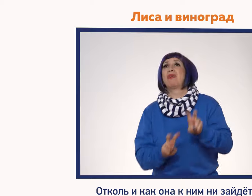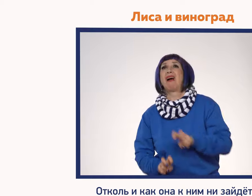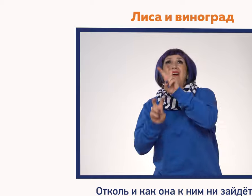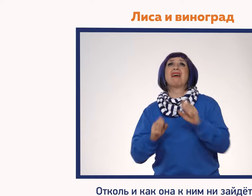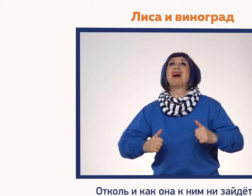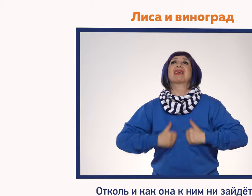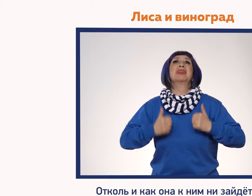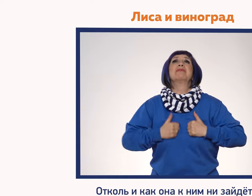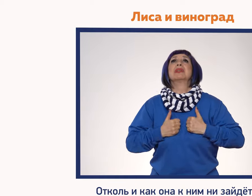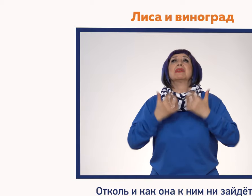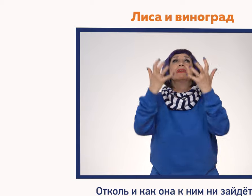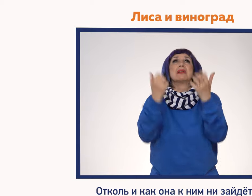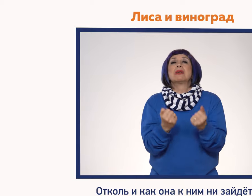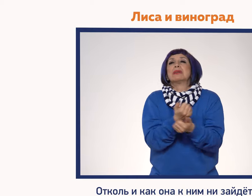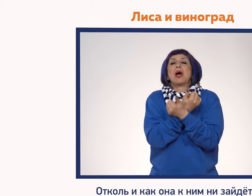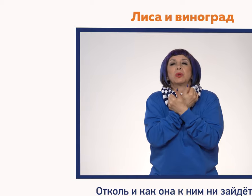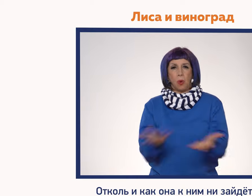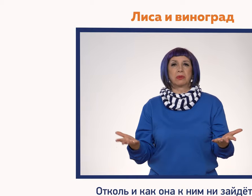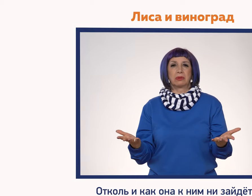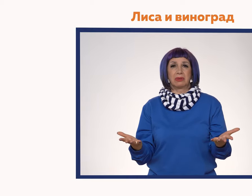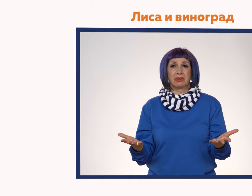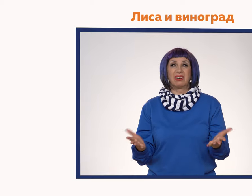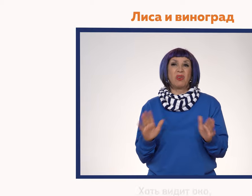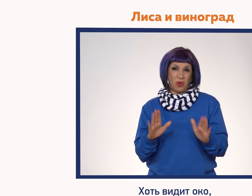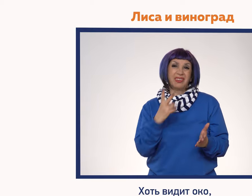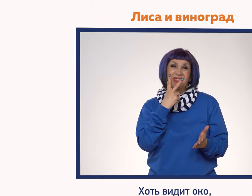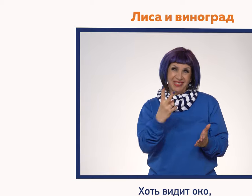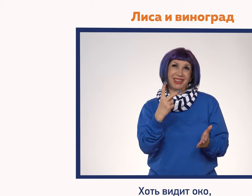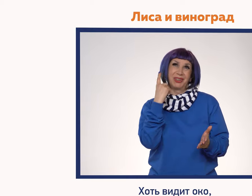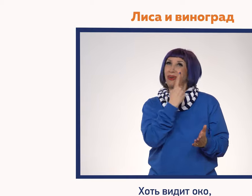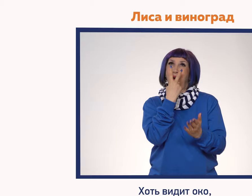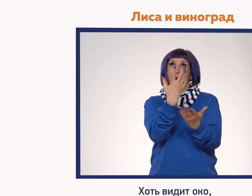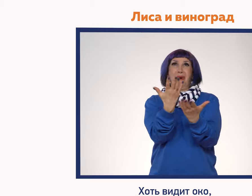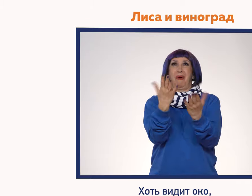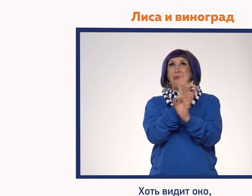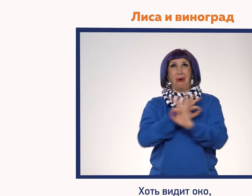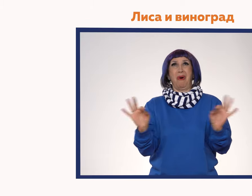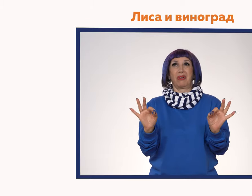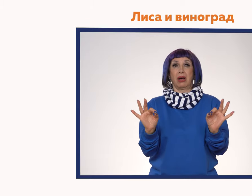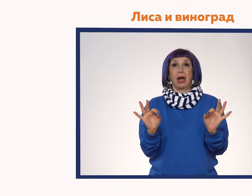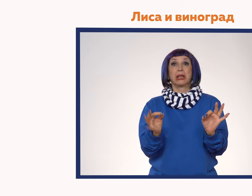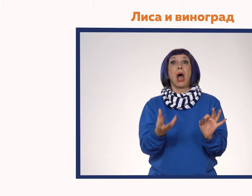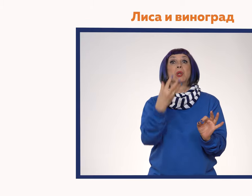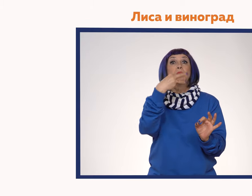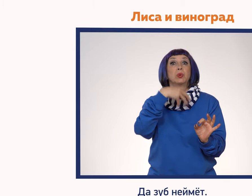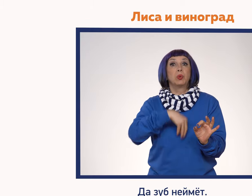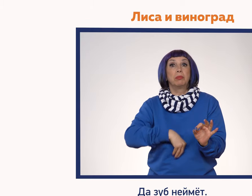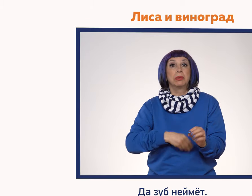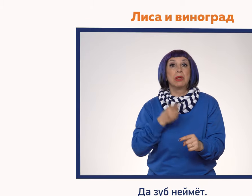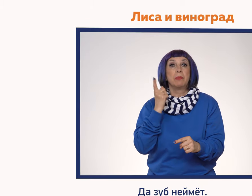Отколи как она к ним не зайдет, хоть видит око, да зуб не